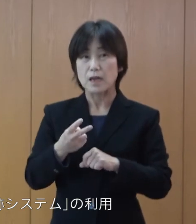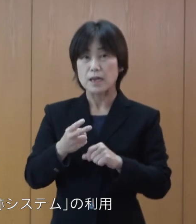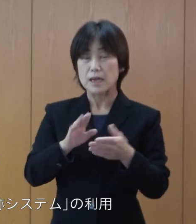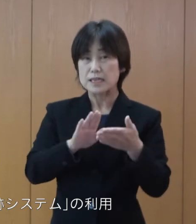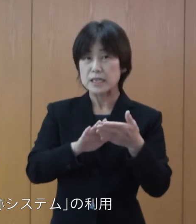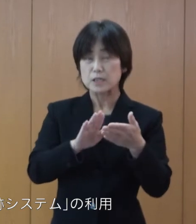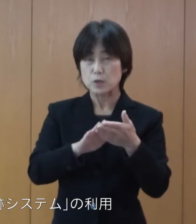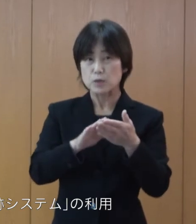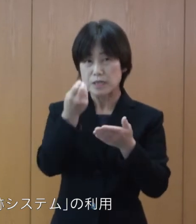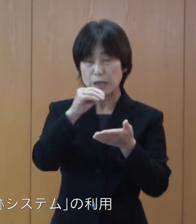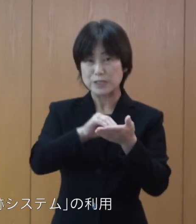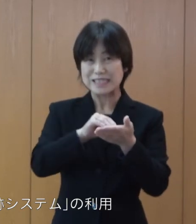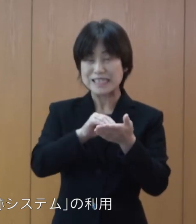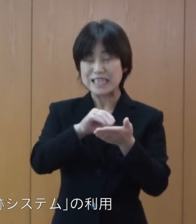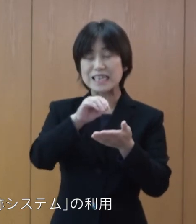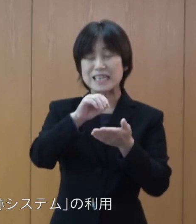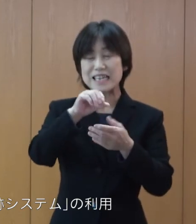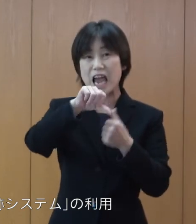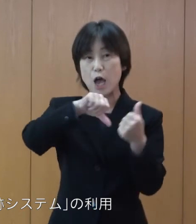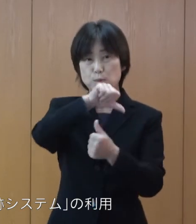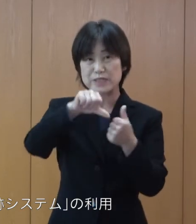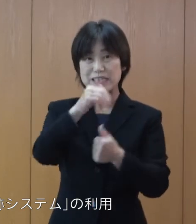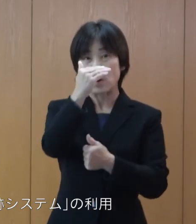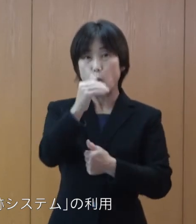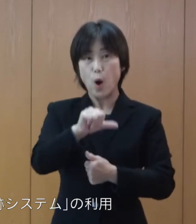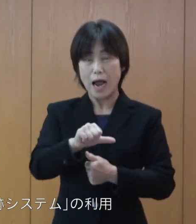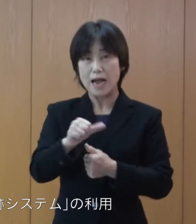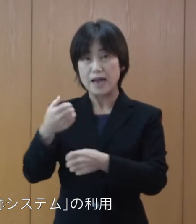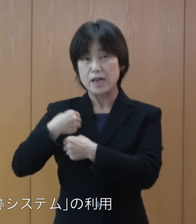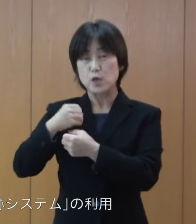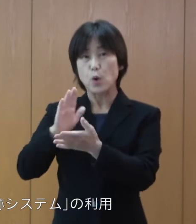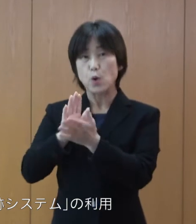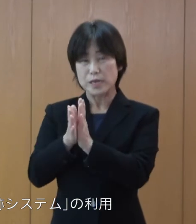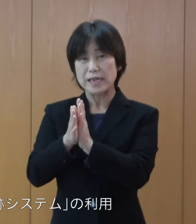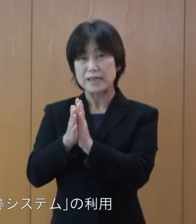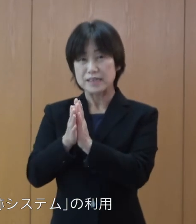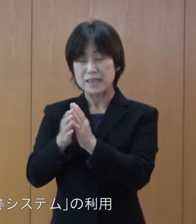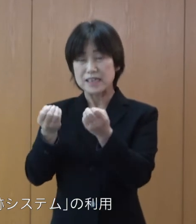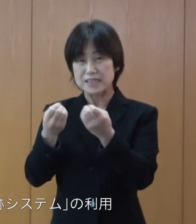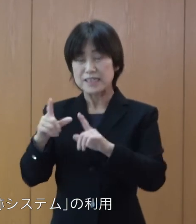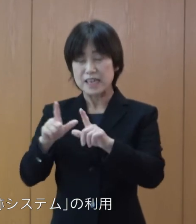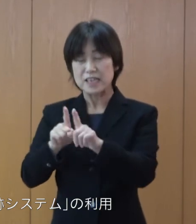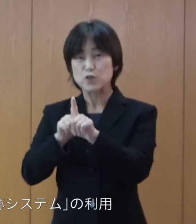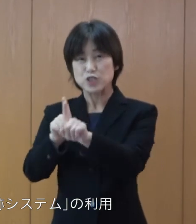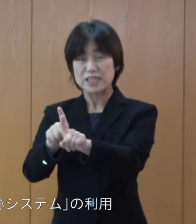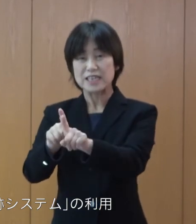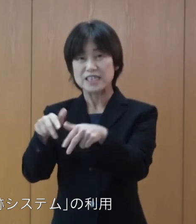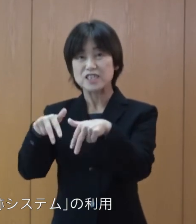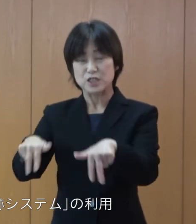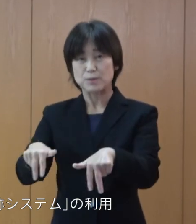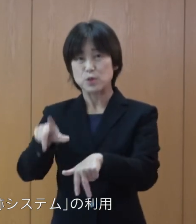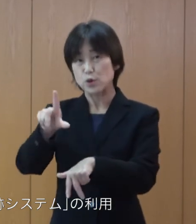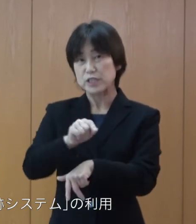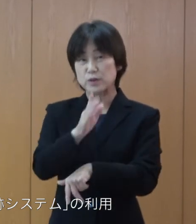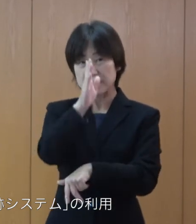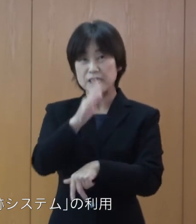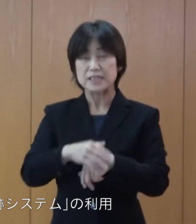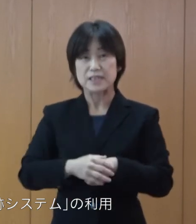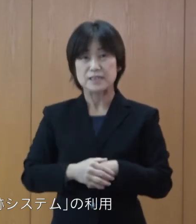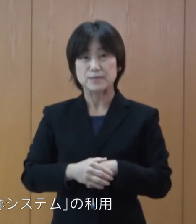アプリ COCOA や兵庫県新型コロナ追跡システムの利用をお願いいたします。